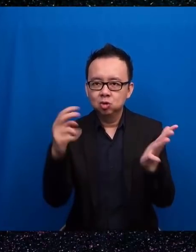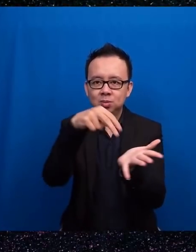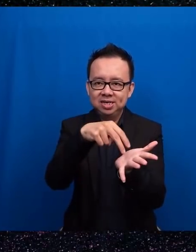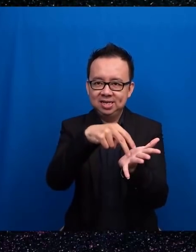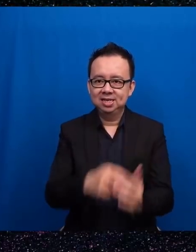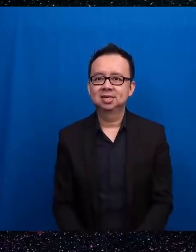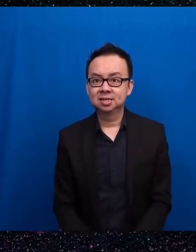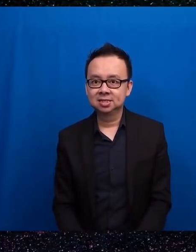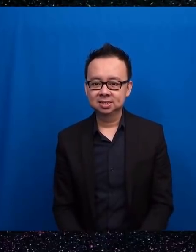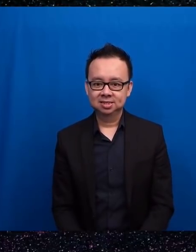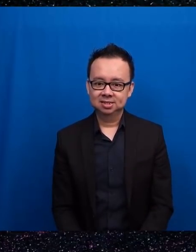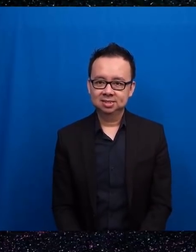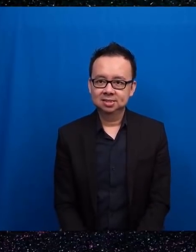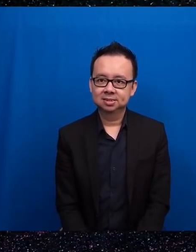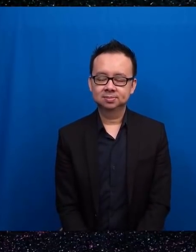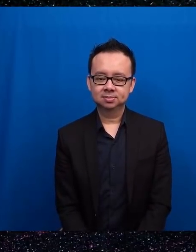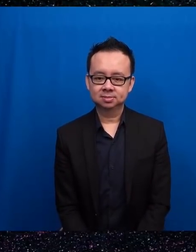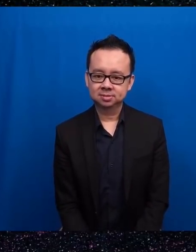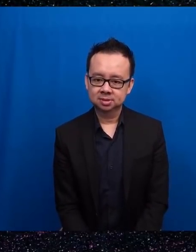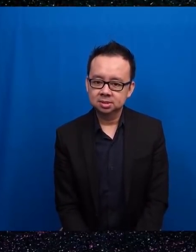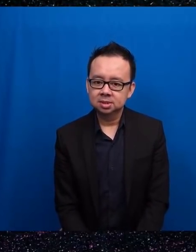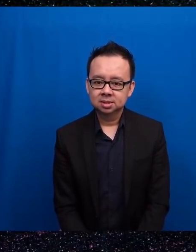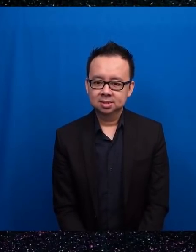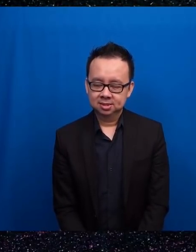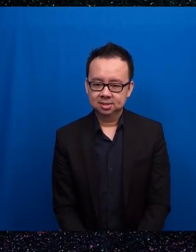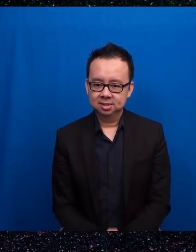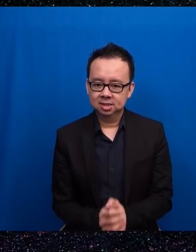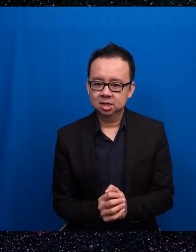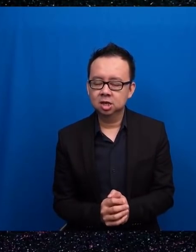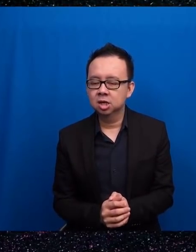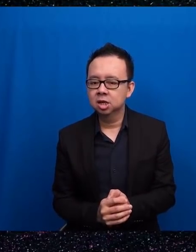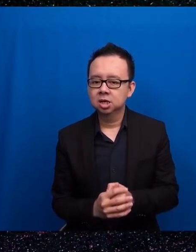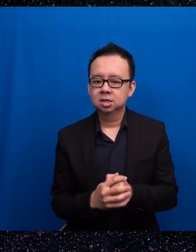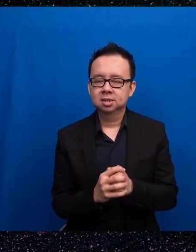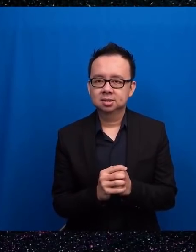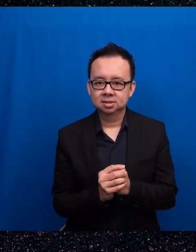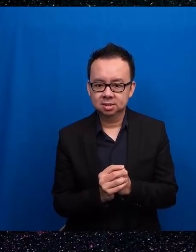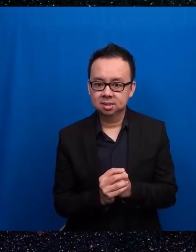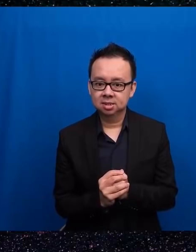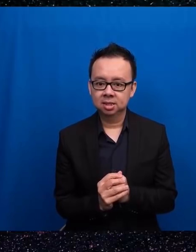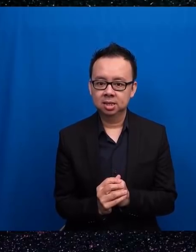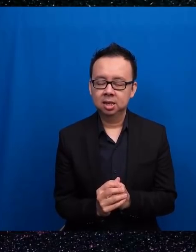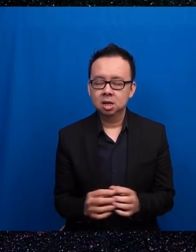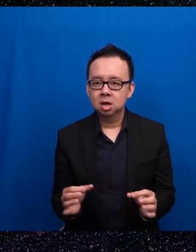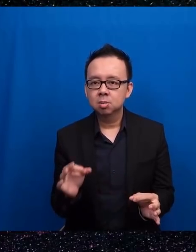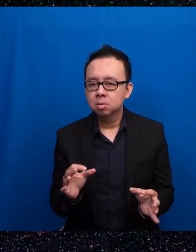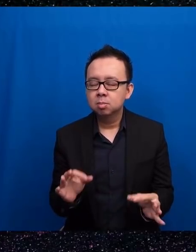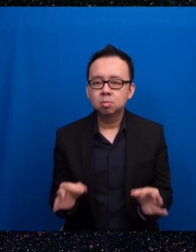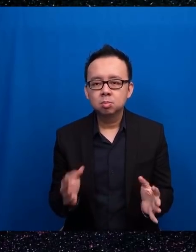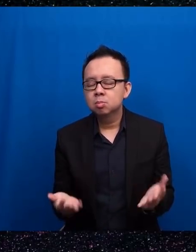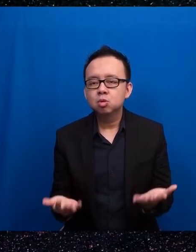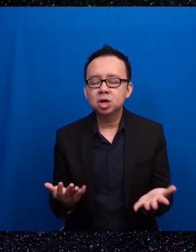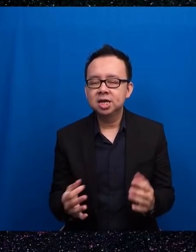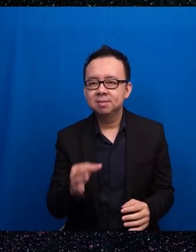yang berulang tahun pernikahan, kalau saudara bersama-sama join dengan ibadah ini, bersama dengan pasanganmu,